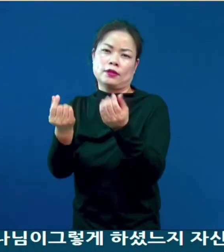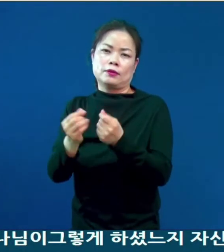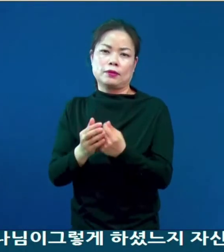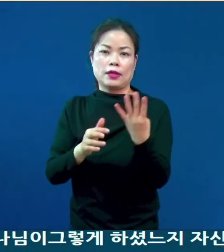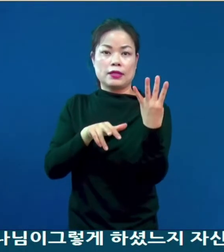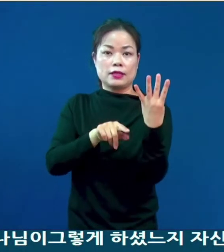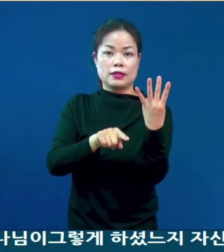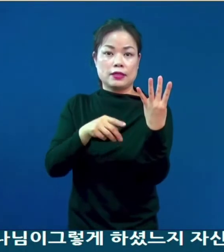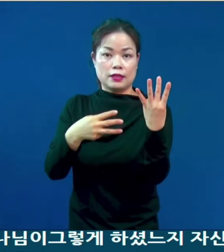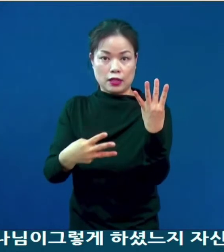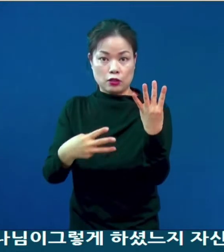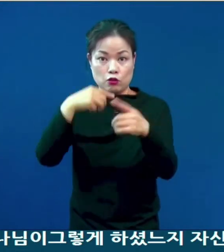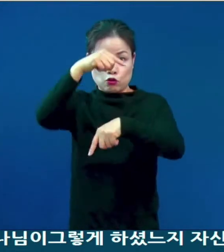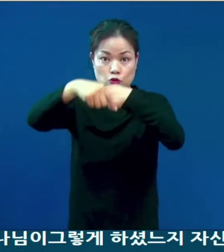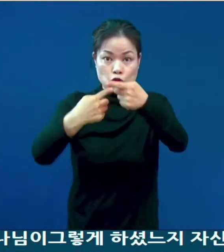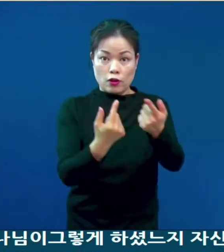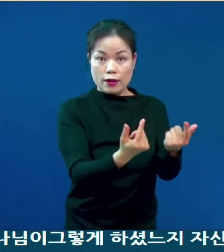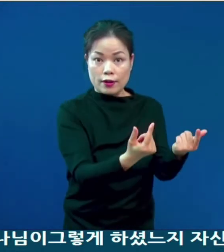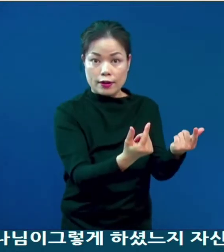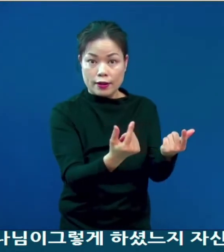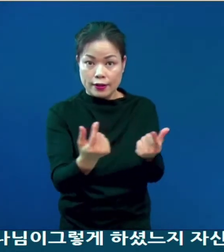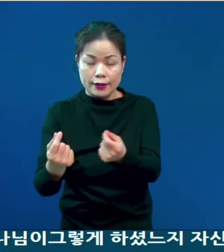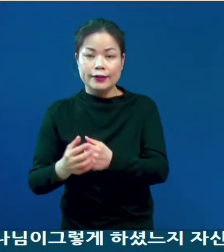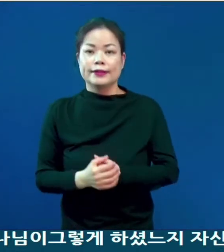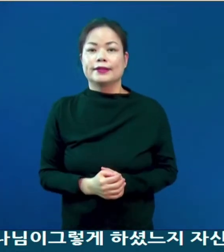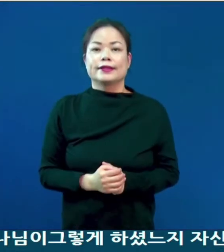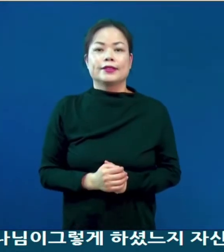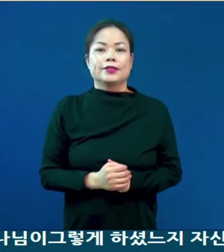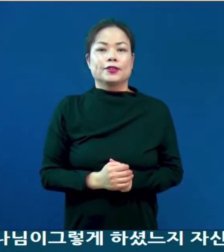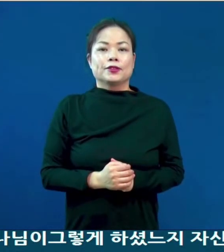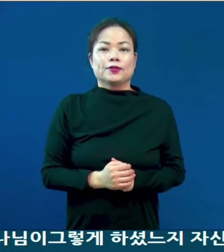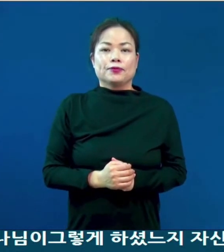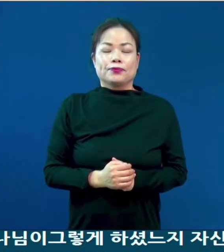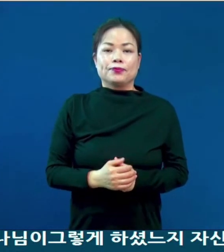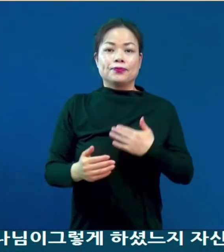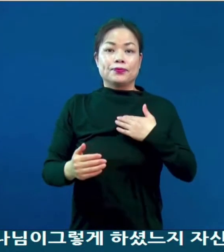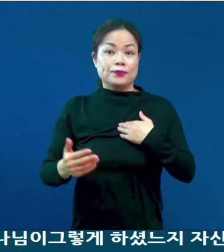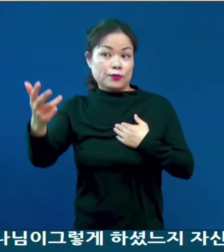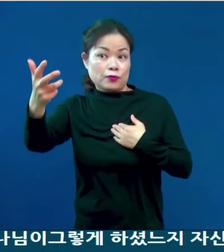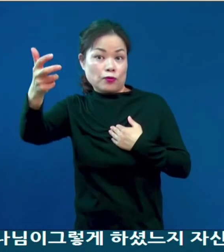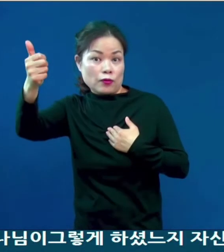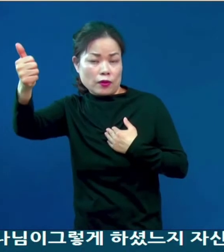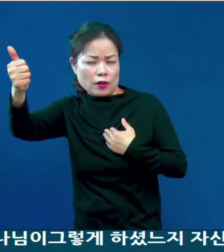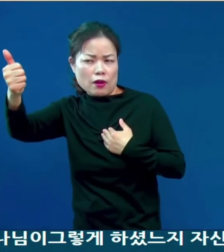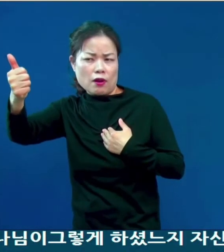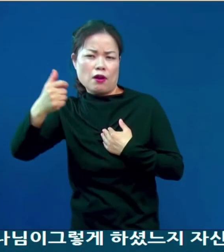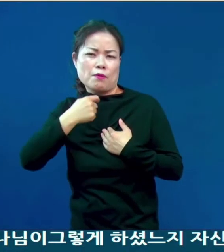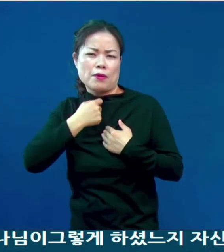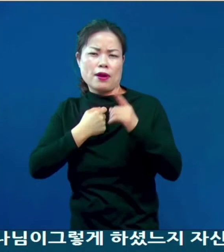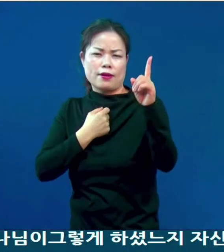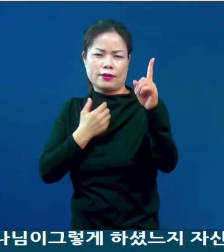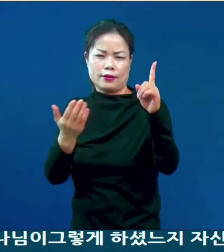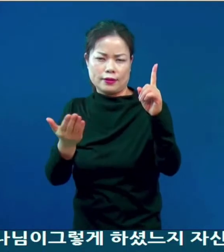4절 말씀을 우리 한번 읽어보도록 하겠습니다. 시작. 내가 여호와께 바라는 한 가지 일 그것을